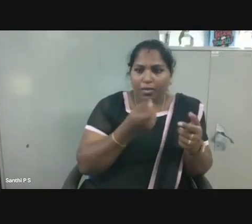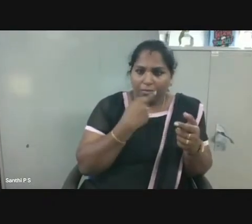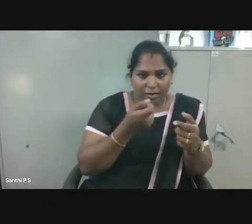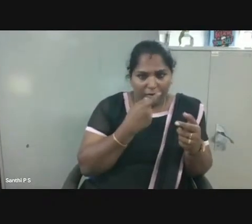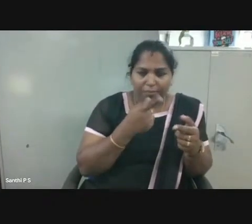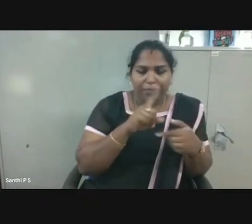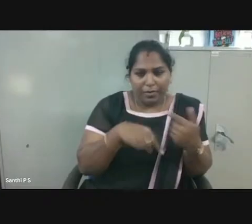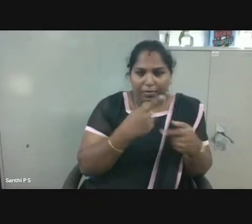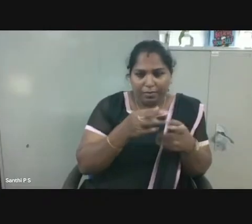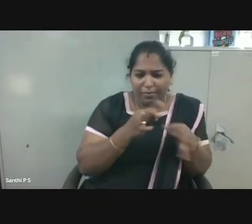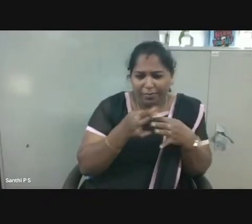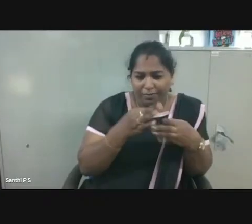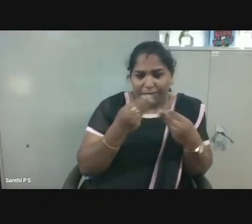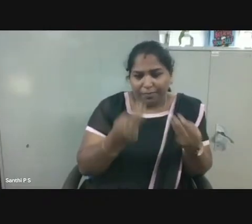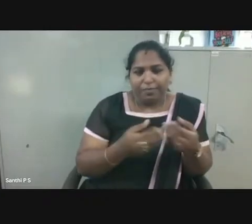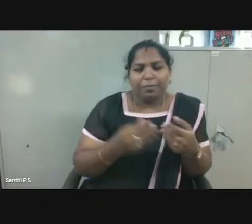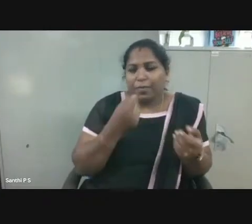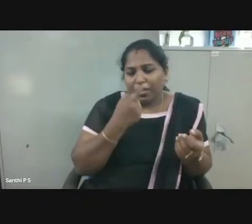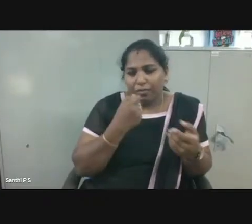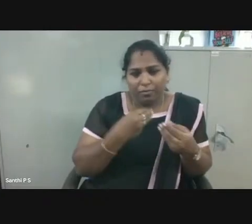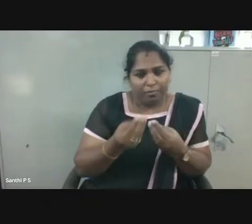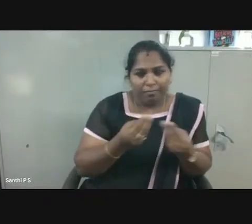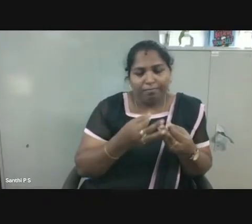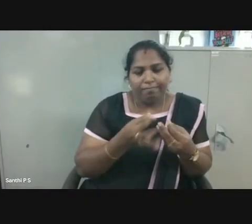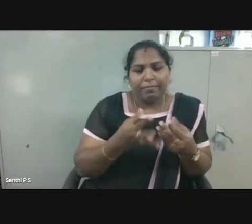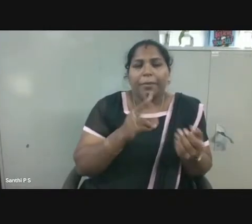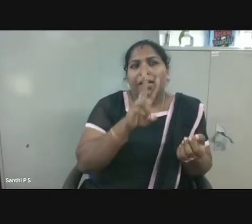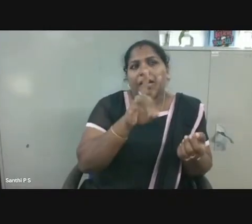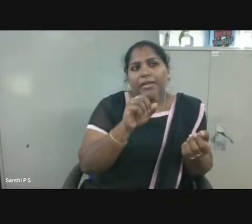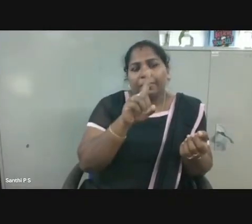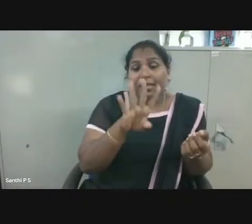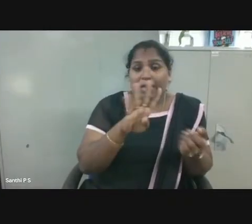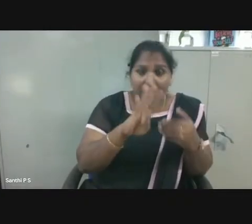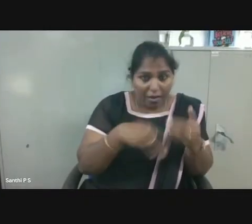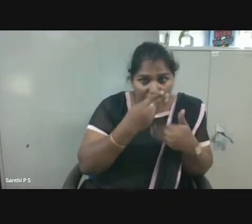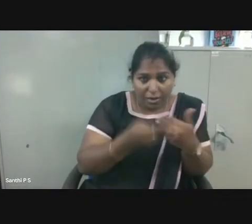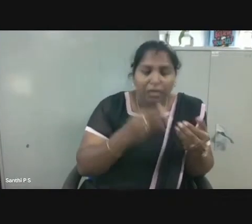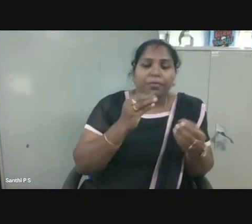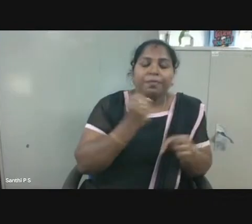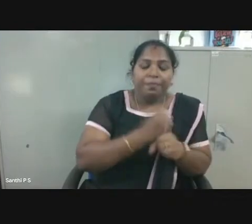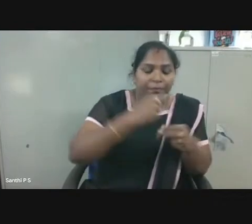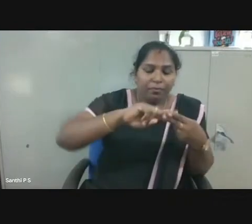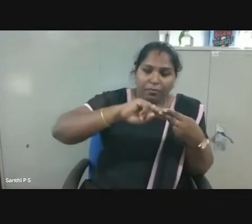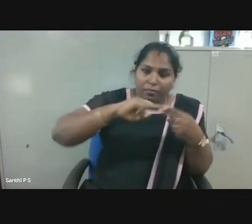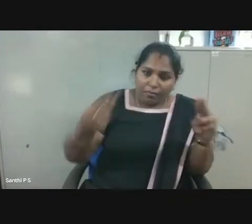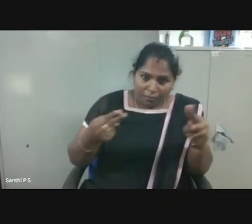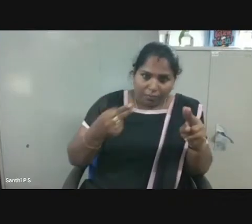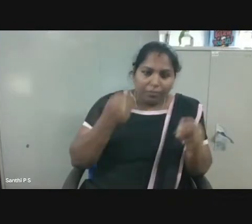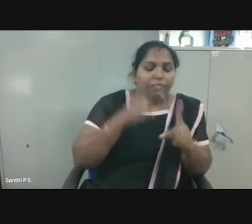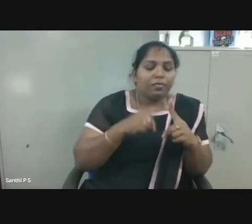അടുത്ത സ്ലൈഡിൽ പറയാം എന്തൊക്കെയാ മരുന്നെന്നുള്ളത്. ഇപ്പൊ പുതുതായിട്ട് 2014 ശേഷം ജീൻ തെറാപ്പി എന്ന് പറഞ്ഞൊരു ട്രീറ്റ്മെന്റ്